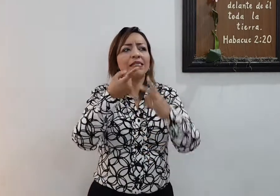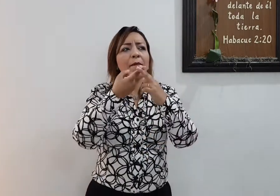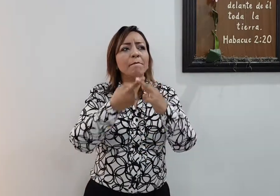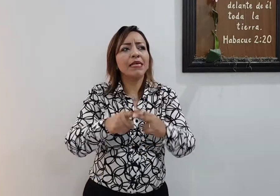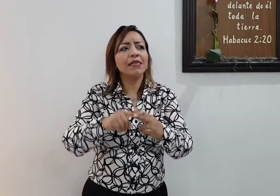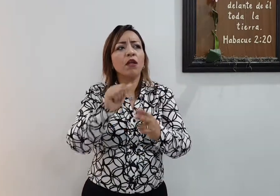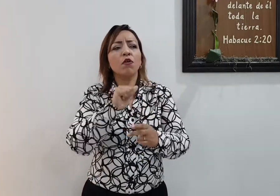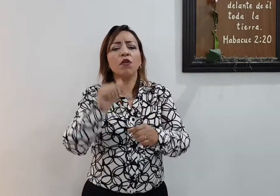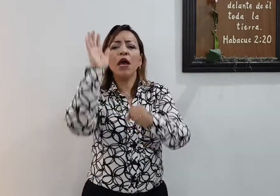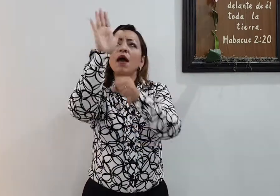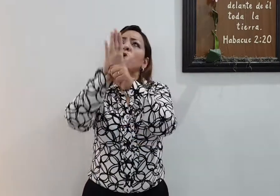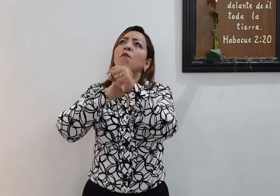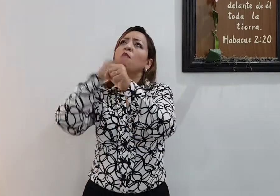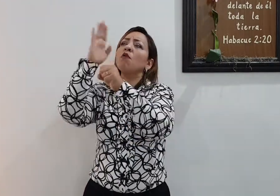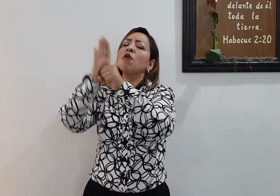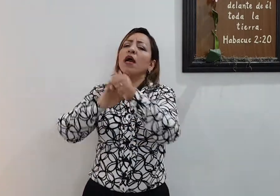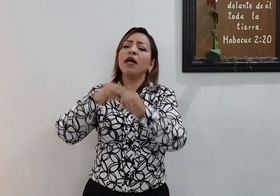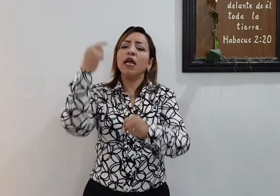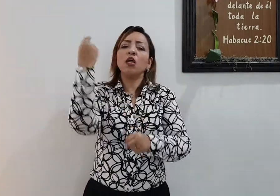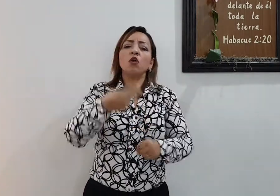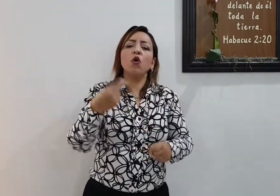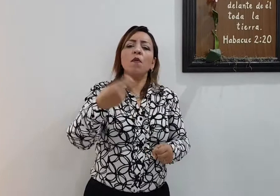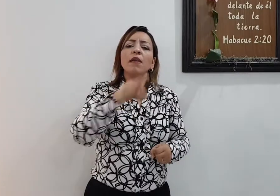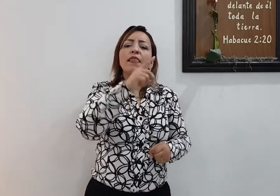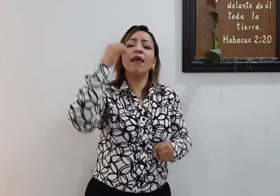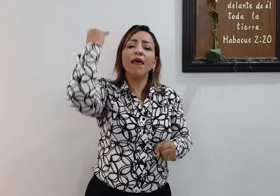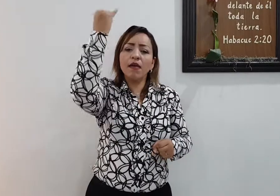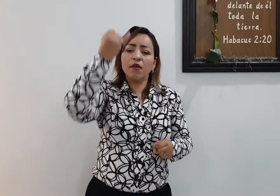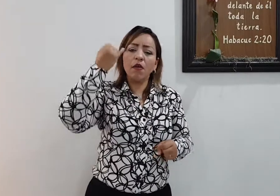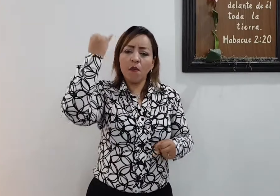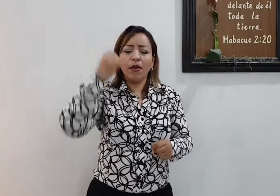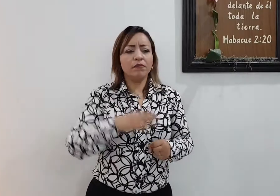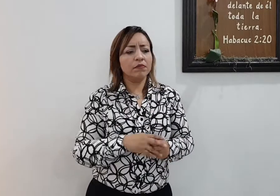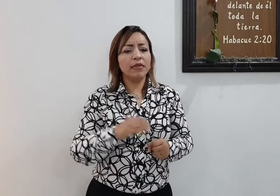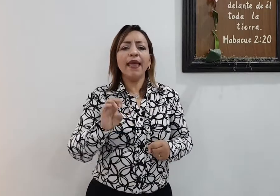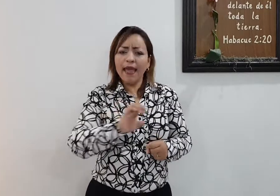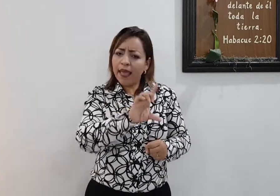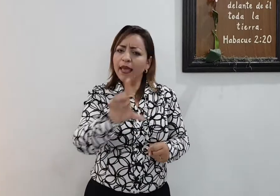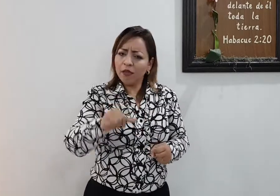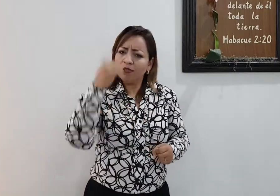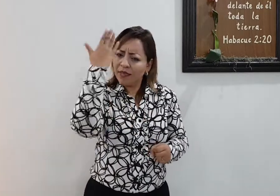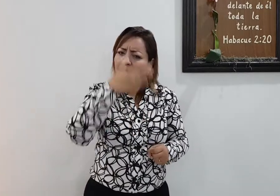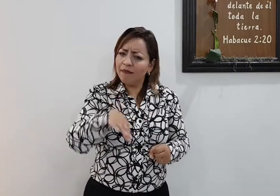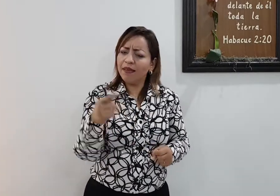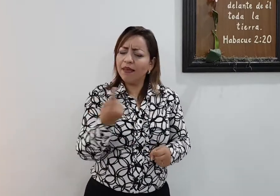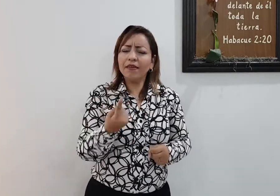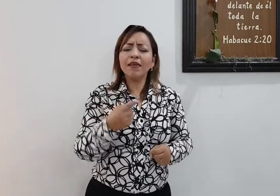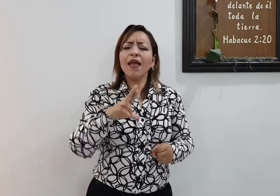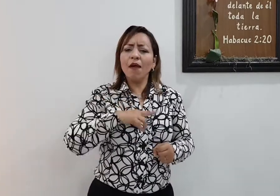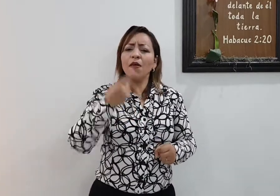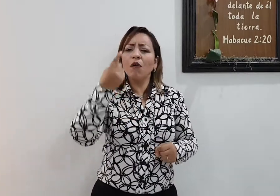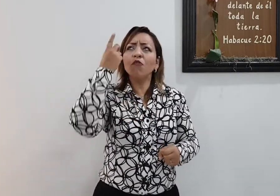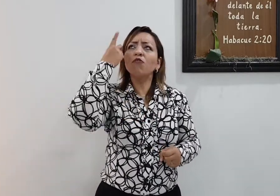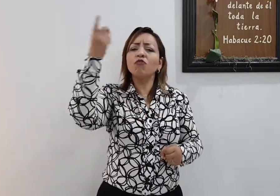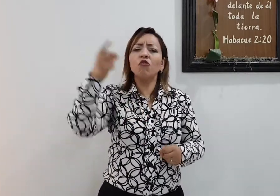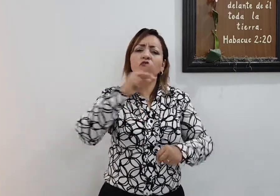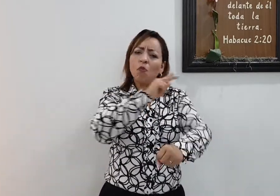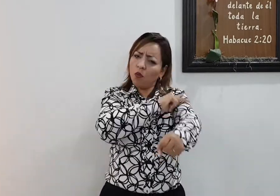sabían que había un Dios, un ser todopoderoso. Y desde Génesis 4 dice: entonces los hombres